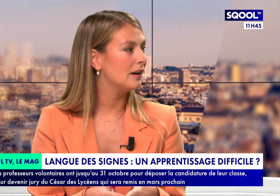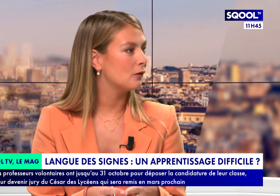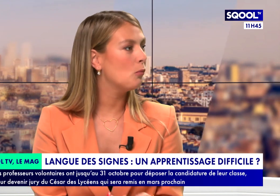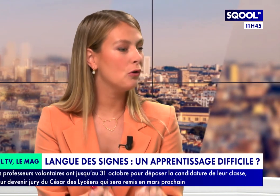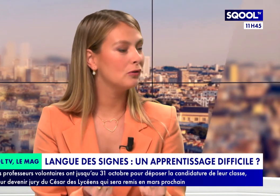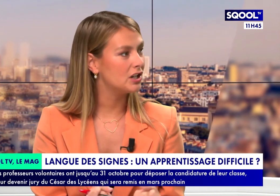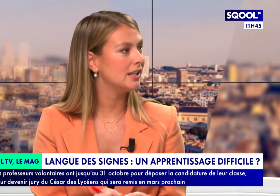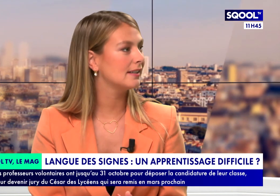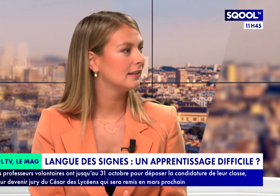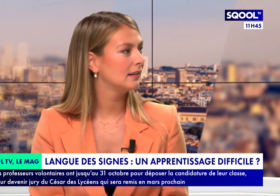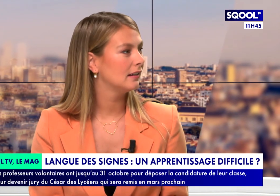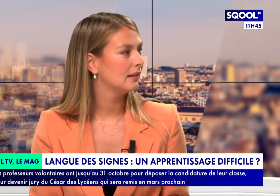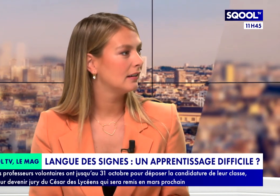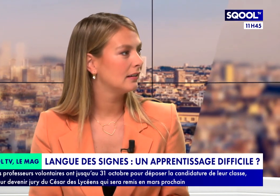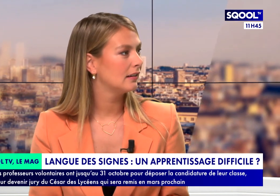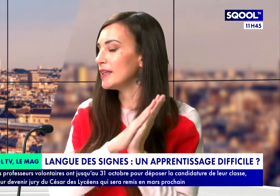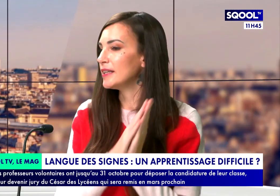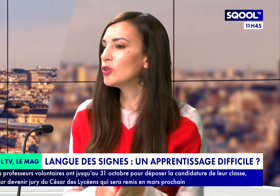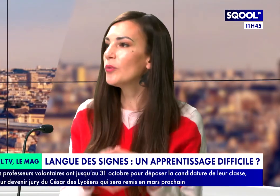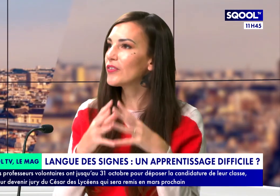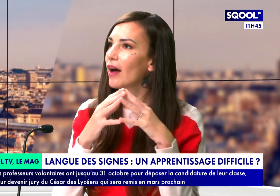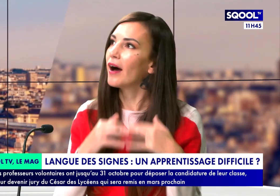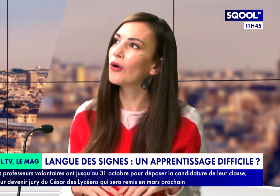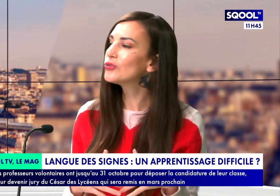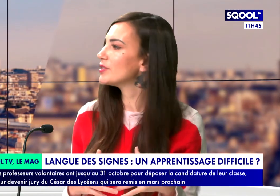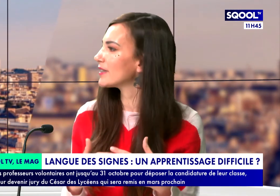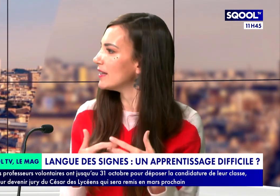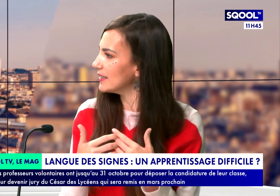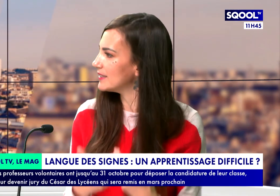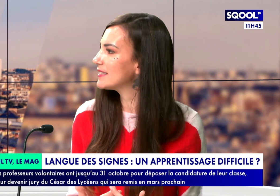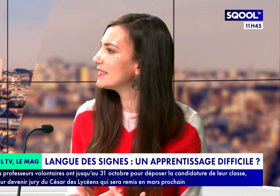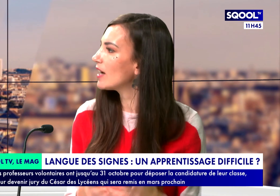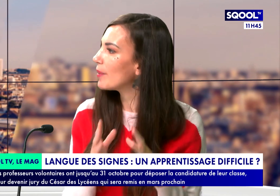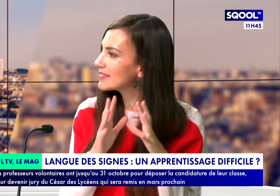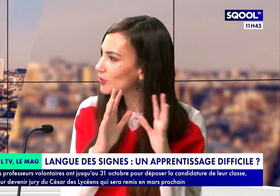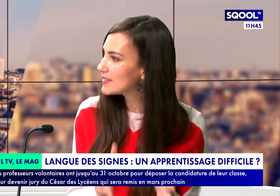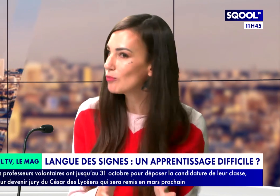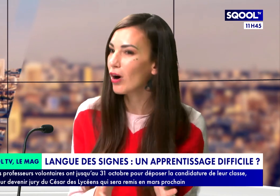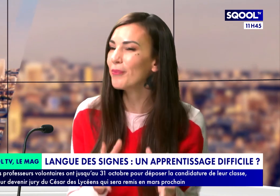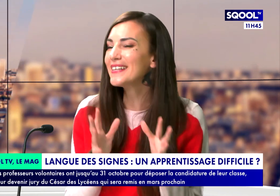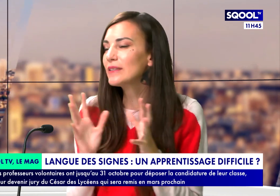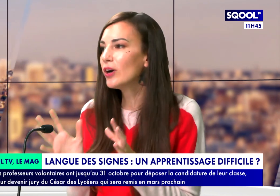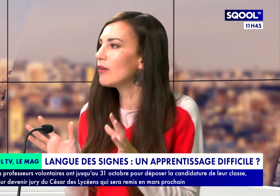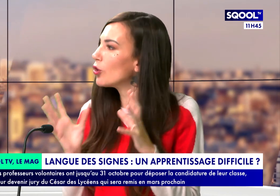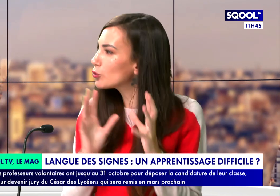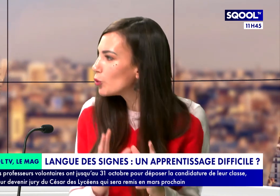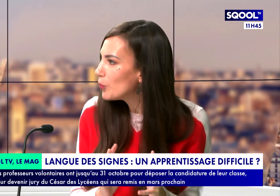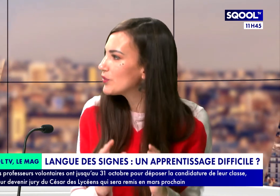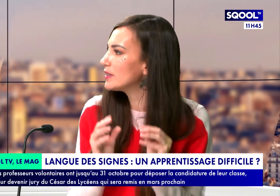comprendre les gestes ? Alors, il commence à retenir les signes à partir de 6 mois. Mais à 6 mois, il est encore trop petit pour